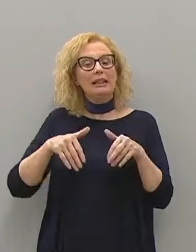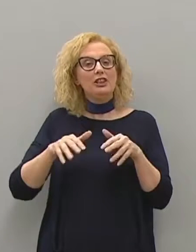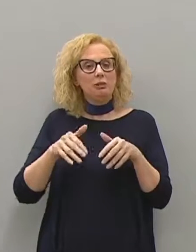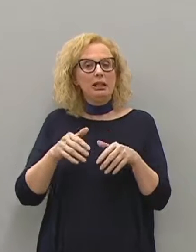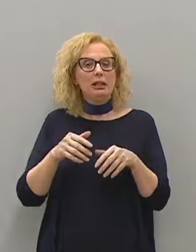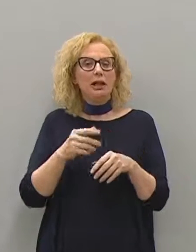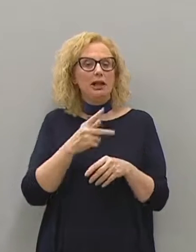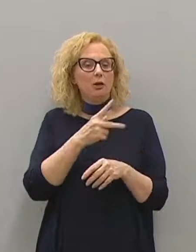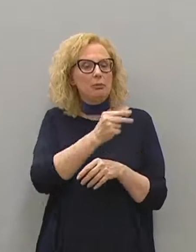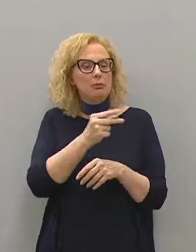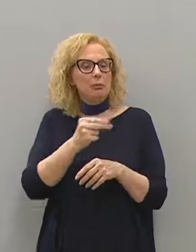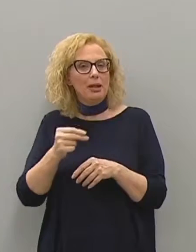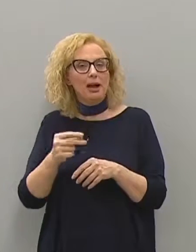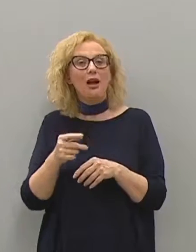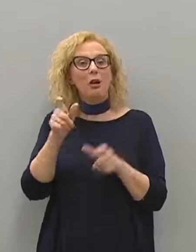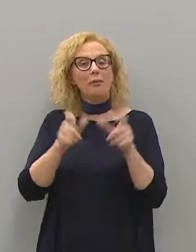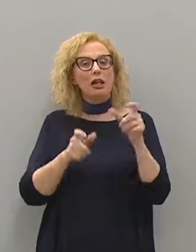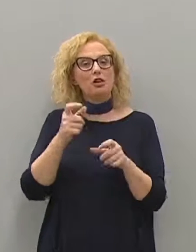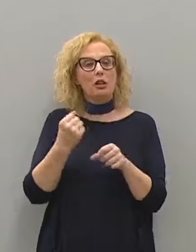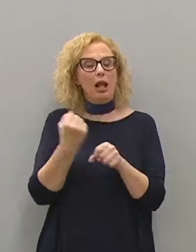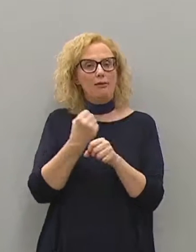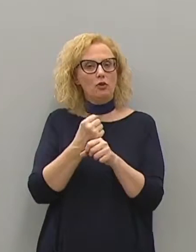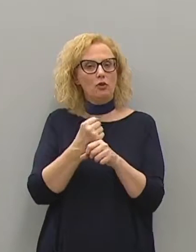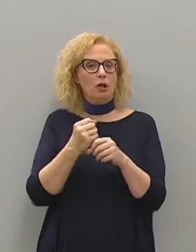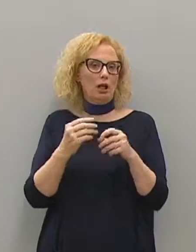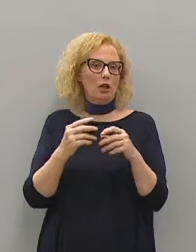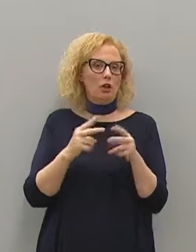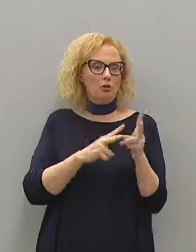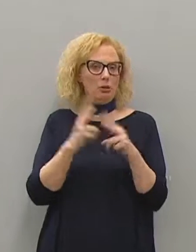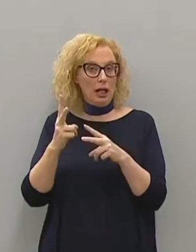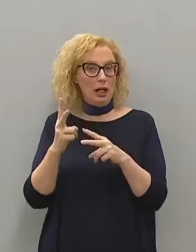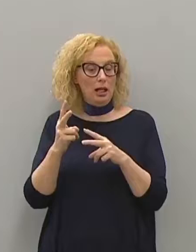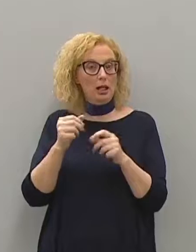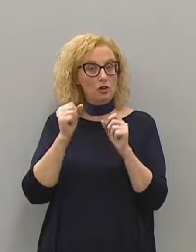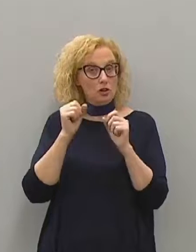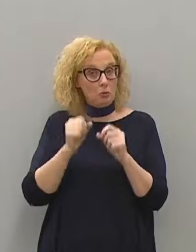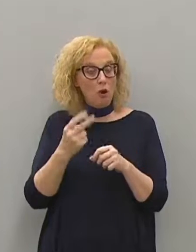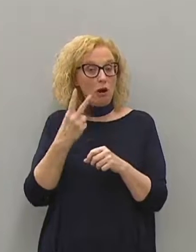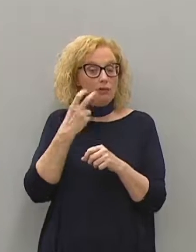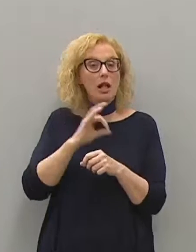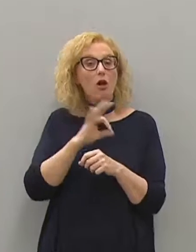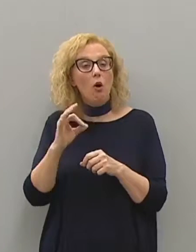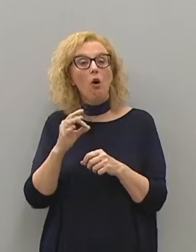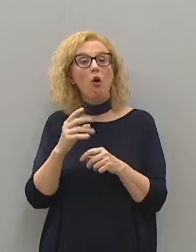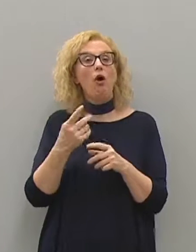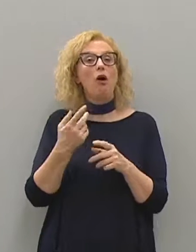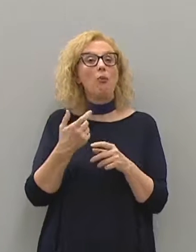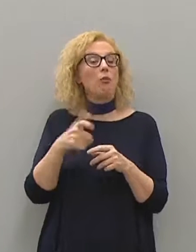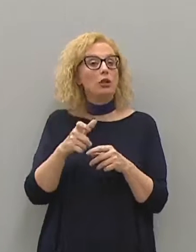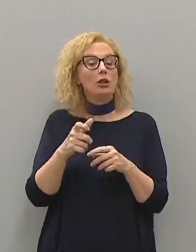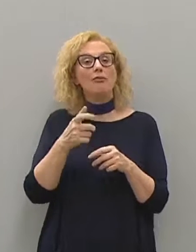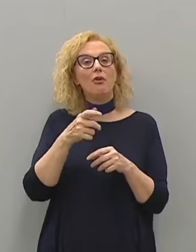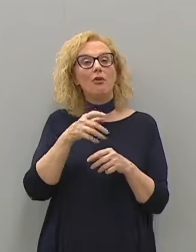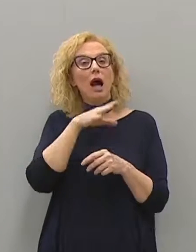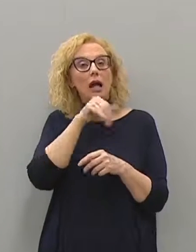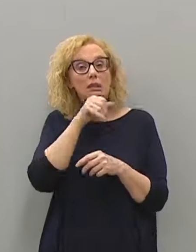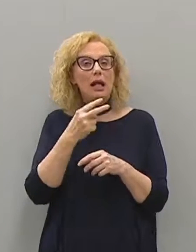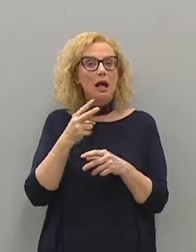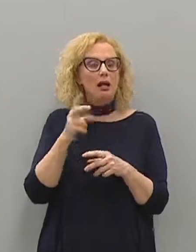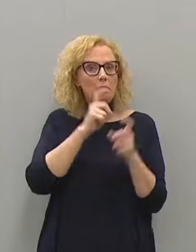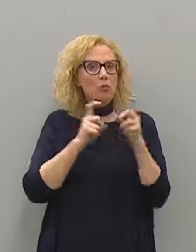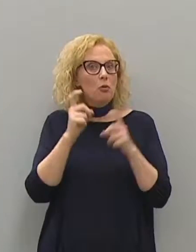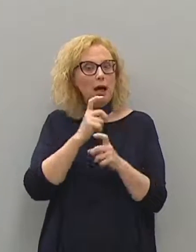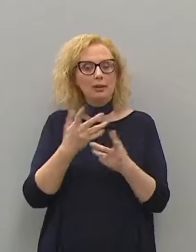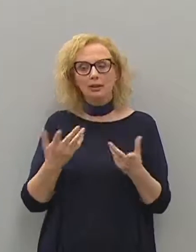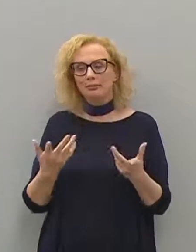personale sanitario si può rivedere visto che ci preoccupano particolarmente gli anziani questa